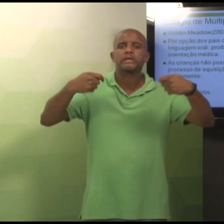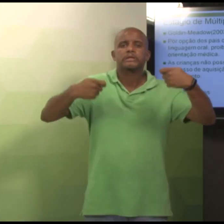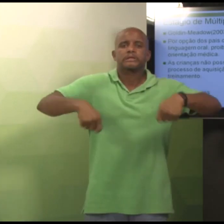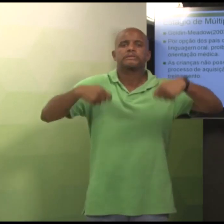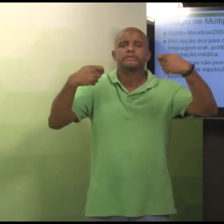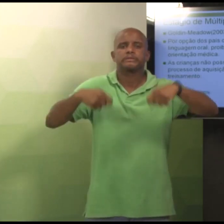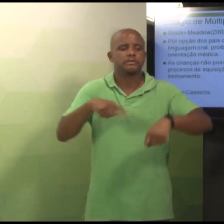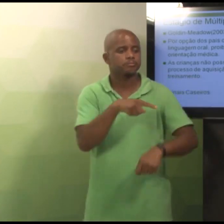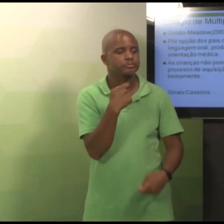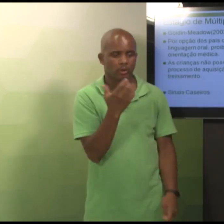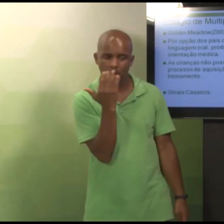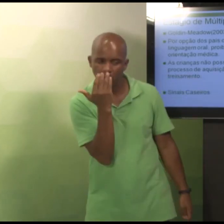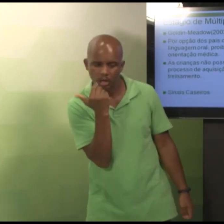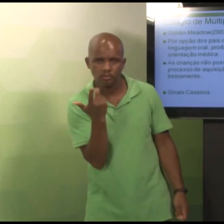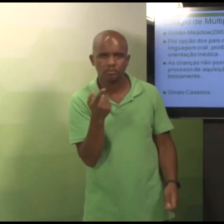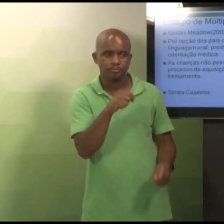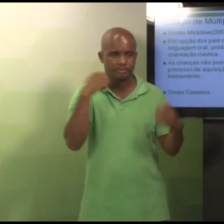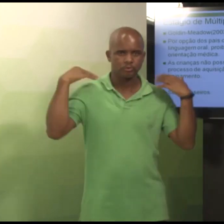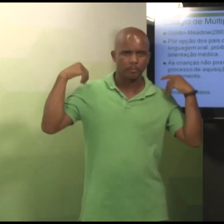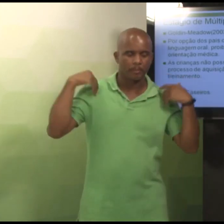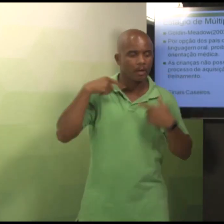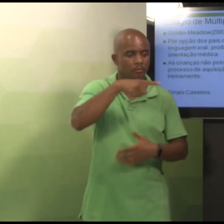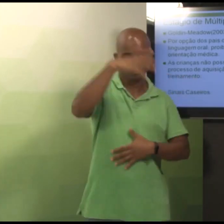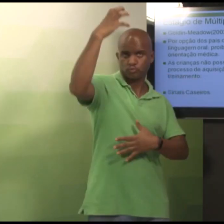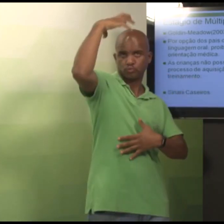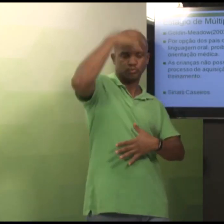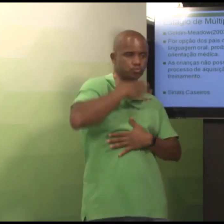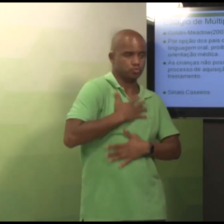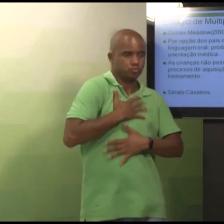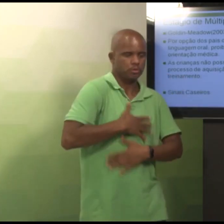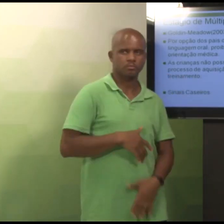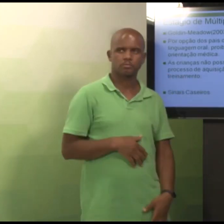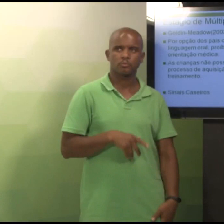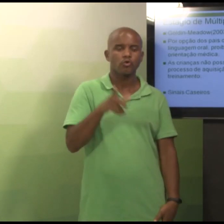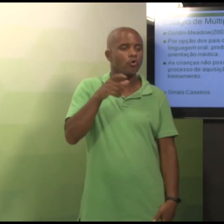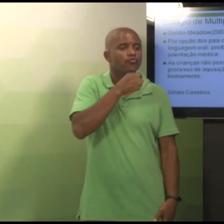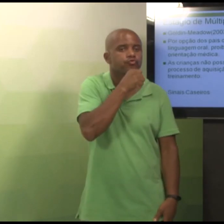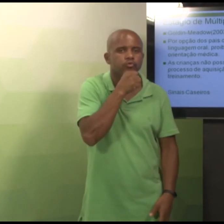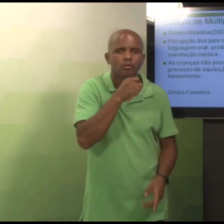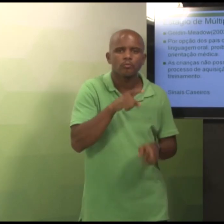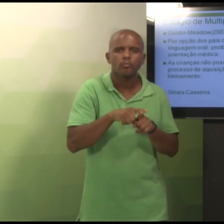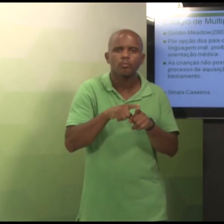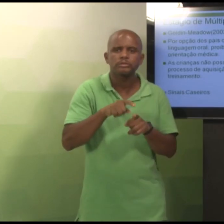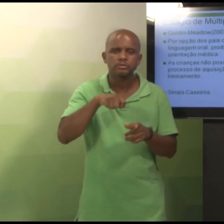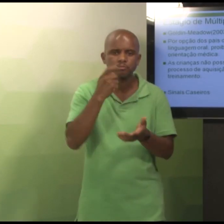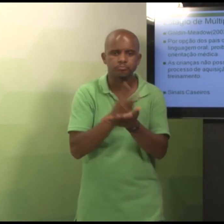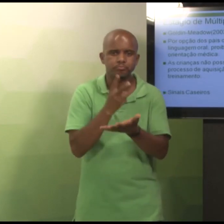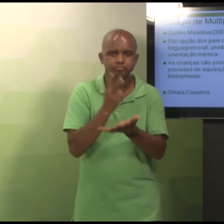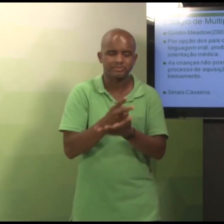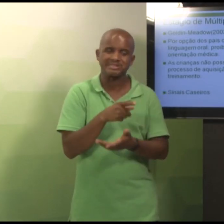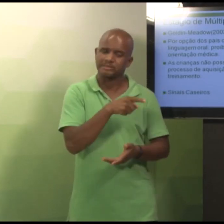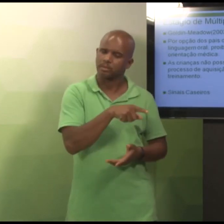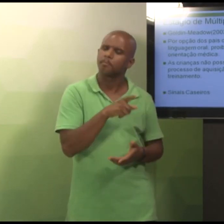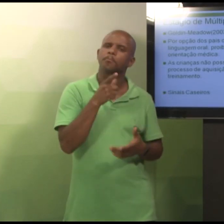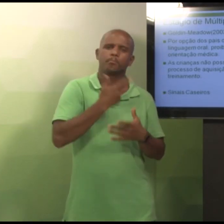relevantes, alusivas ao mundo, ele não sabe. É somente comer, tomar banho. É muito